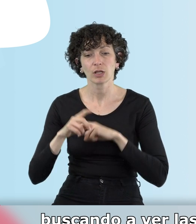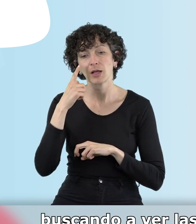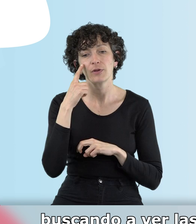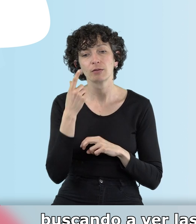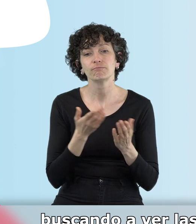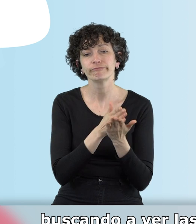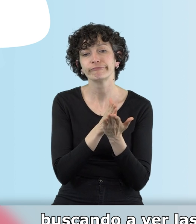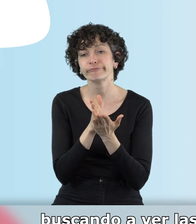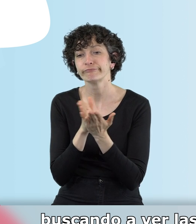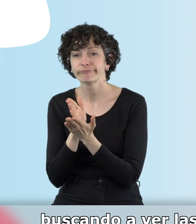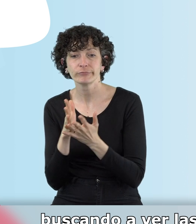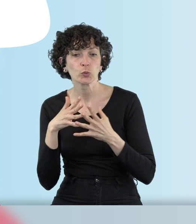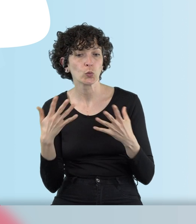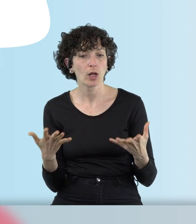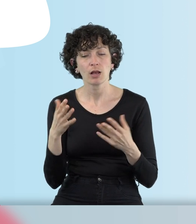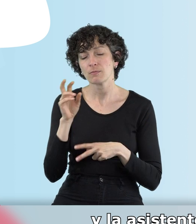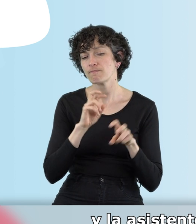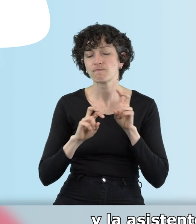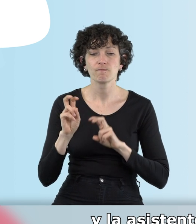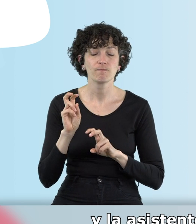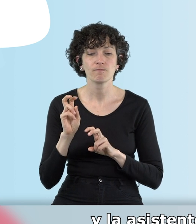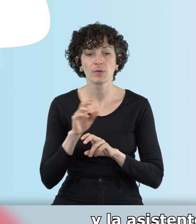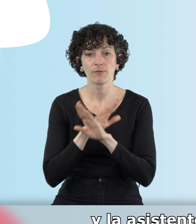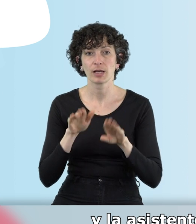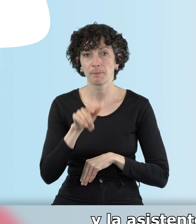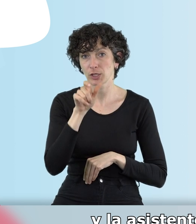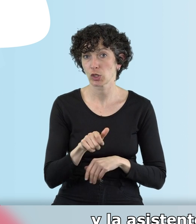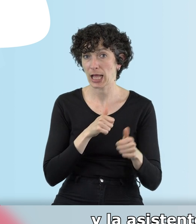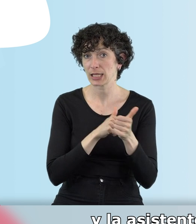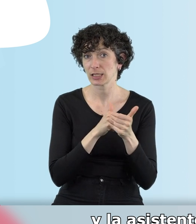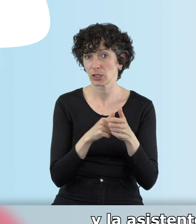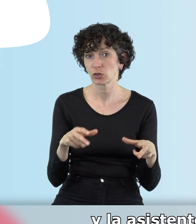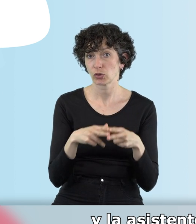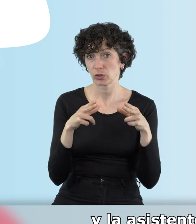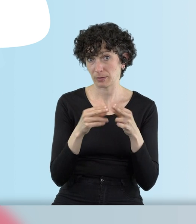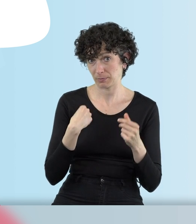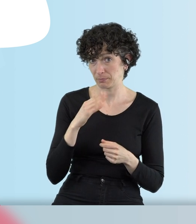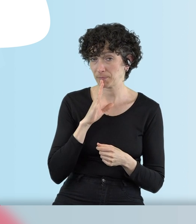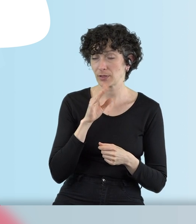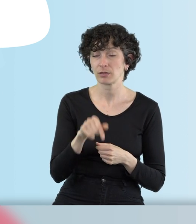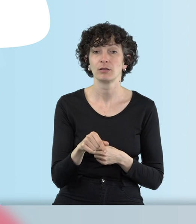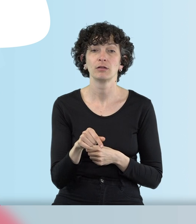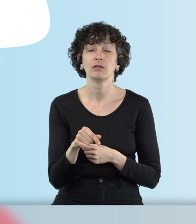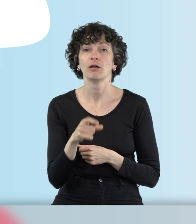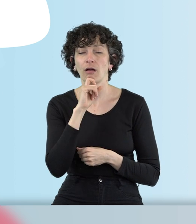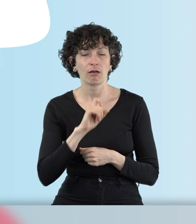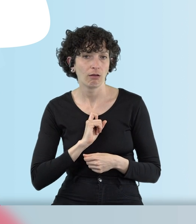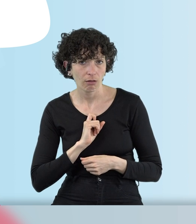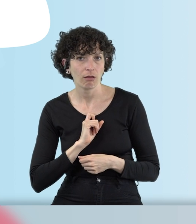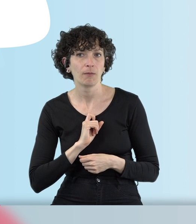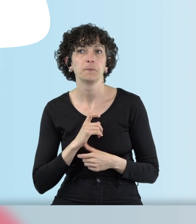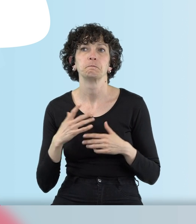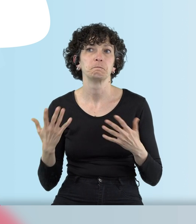buscando a ver las posibilidades que tenía, ¿no? Y la asistente social, pues es lo que he dicho antes, que me puso en